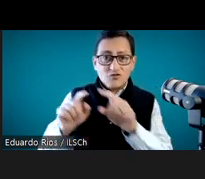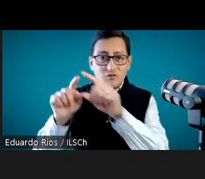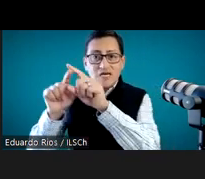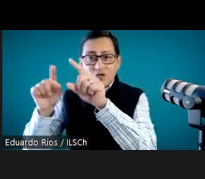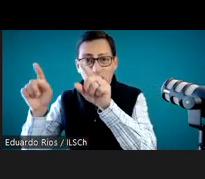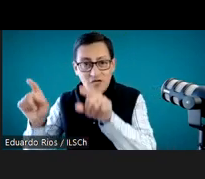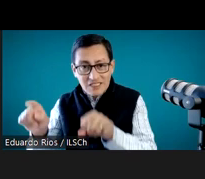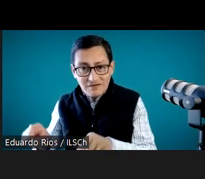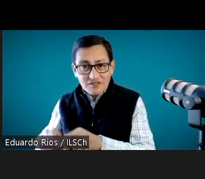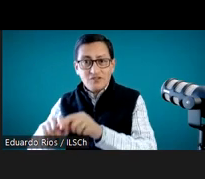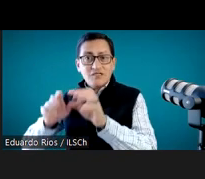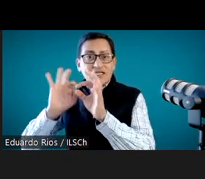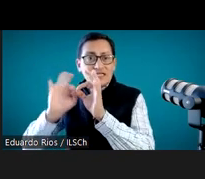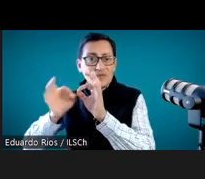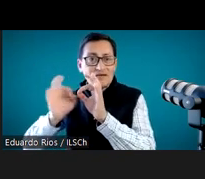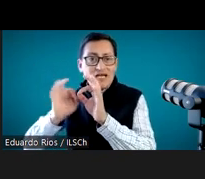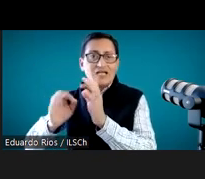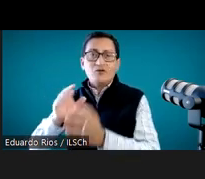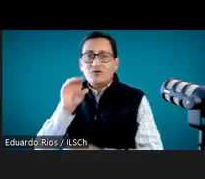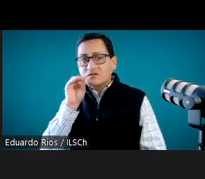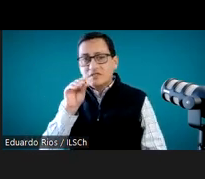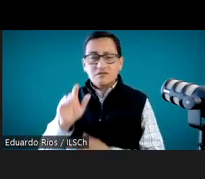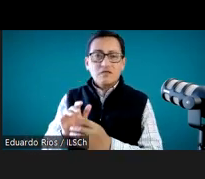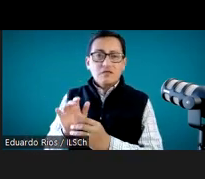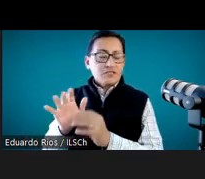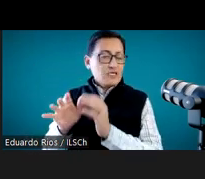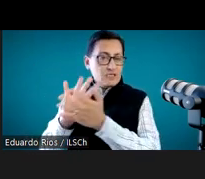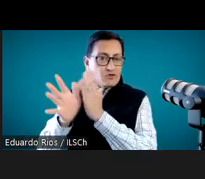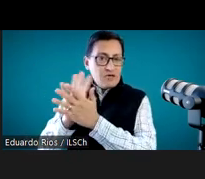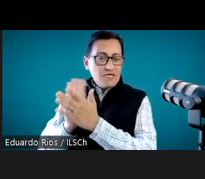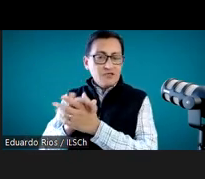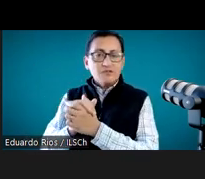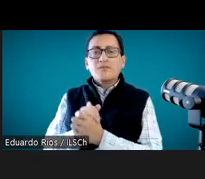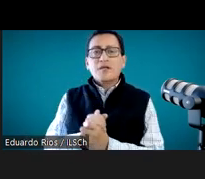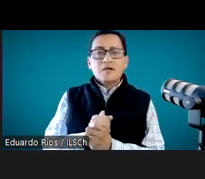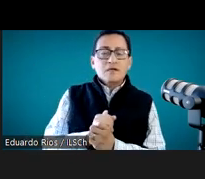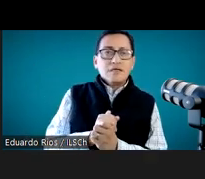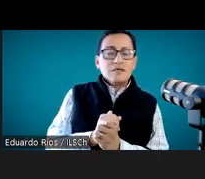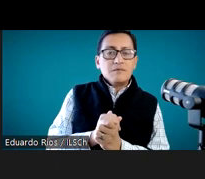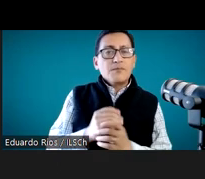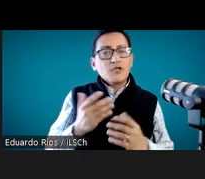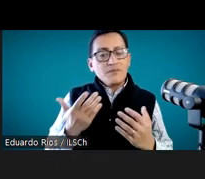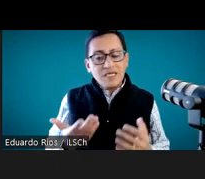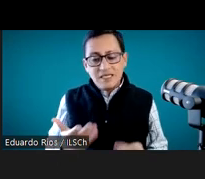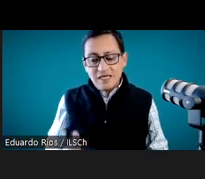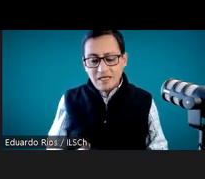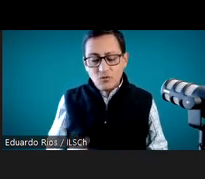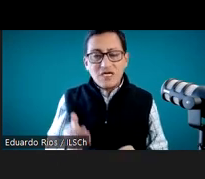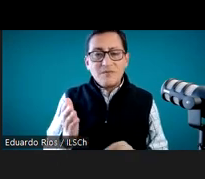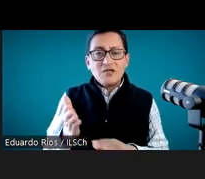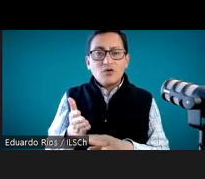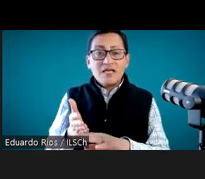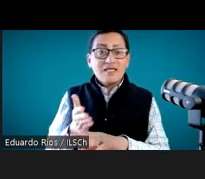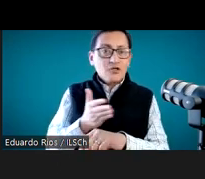que nosotros vemos en el recuadro, la televisión, el intérprete hablando, ¿cierto? O sea, moviendo las manitos. Pero también está